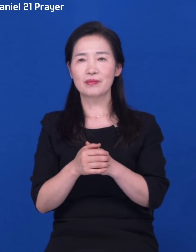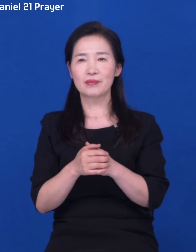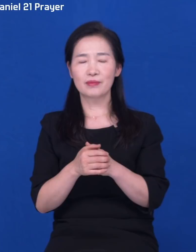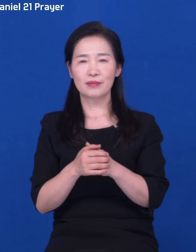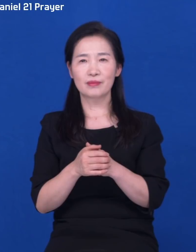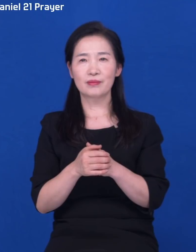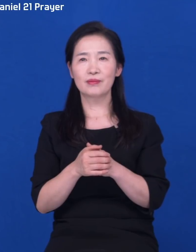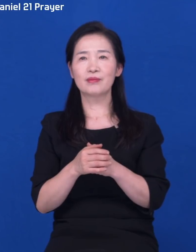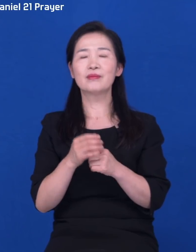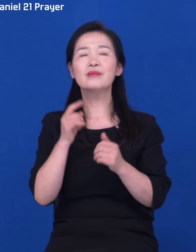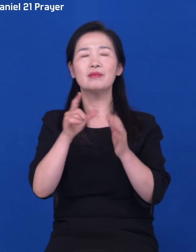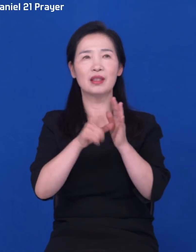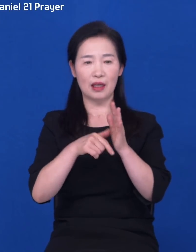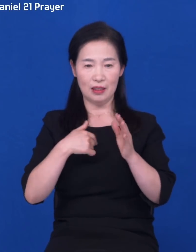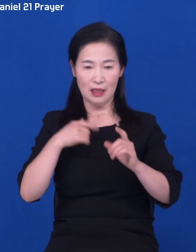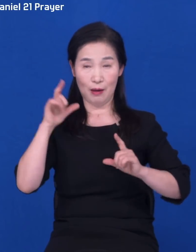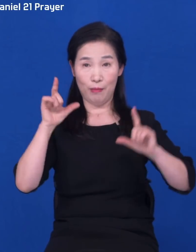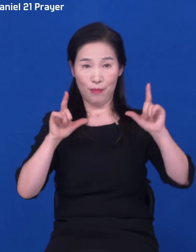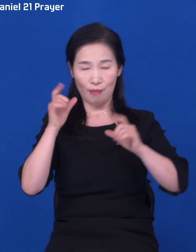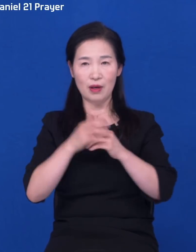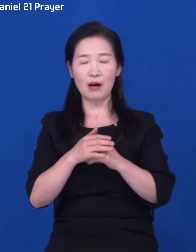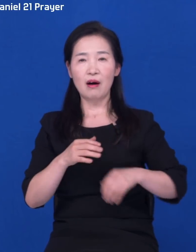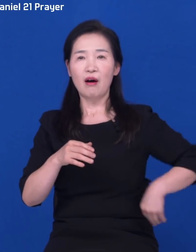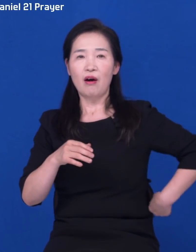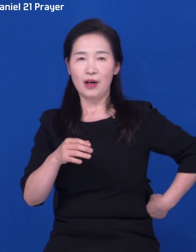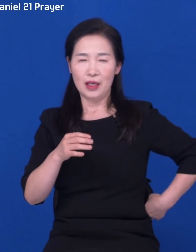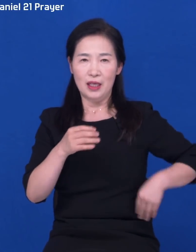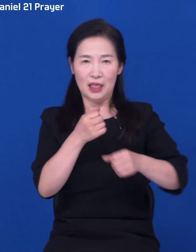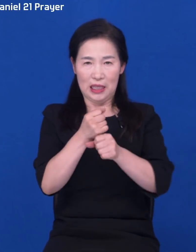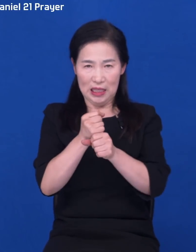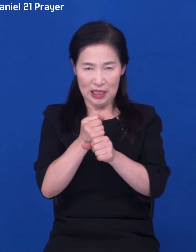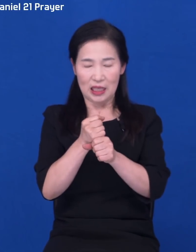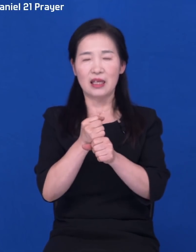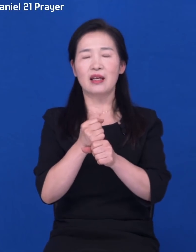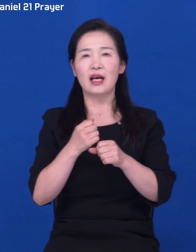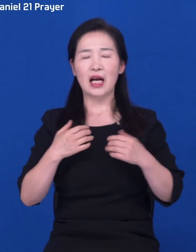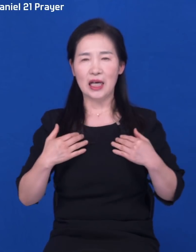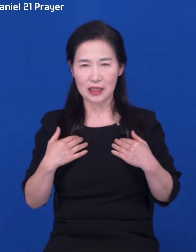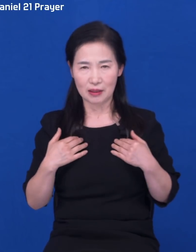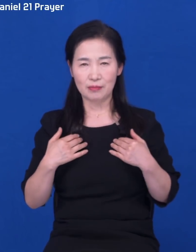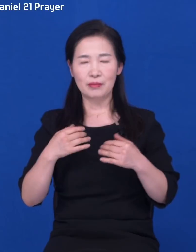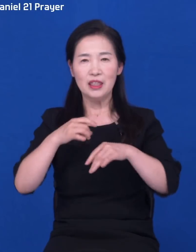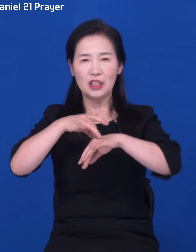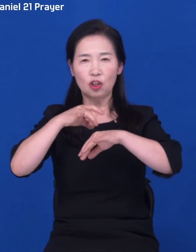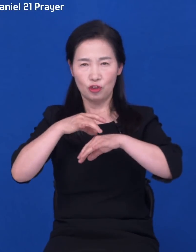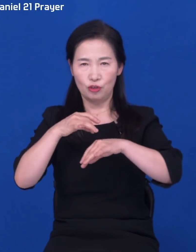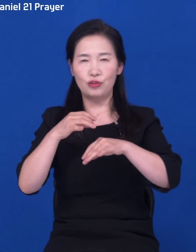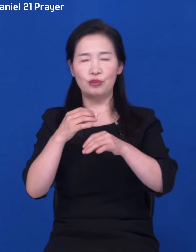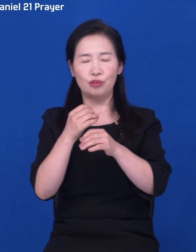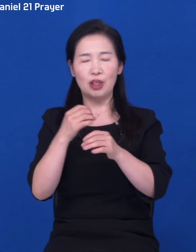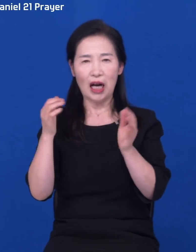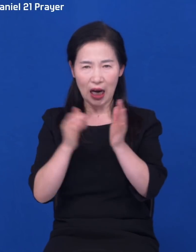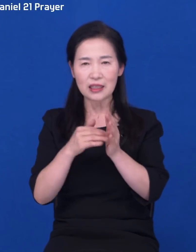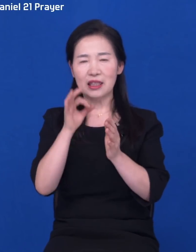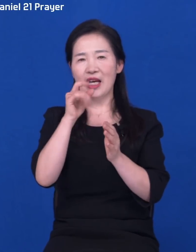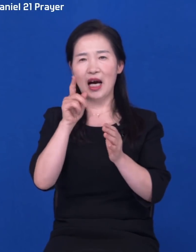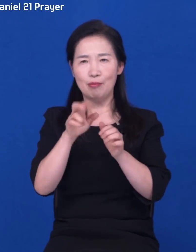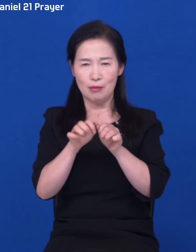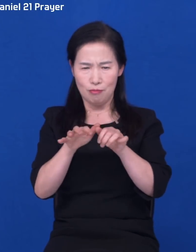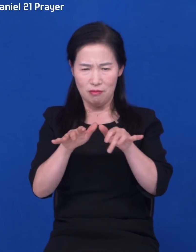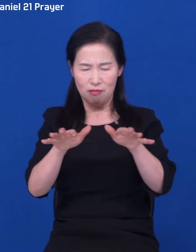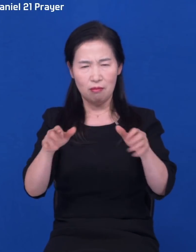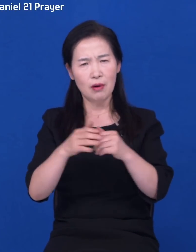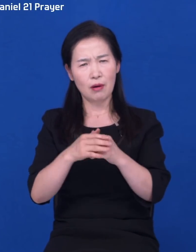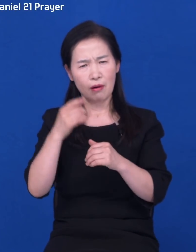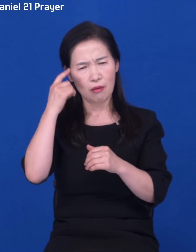당시 제 상태는 허리, 가슴, 척추, 골반 쪽에 뼛속까지 암이 이미 퍼져 있었고 어떻게 나한테 이런 일이